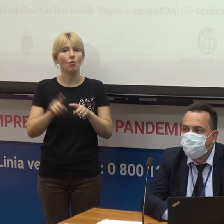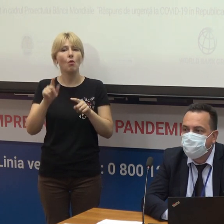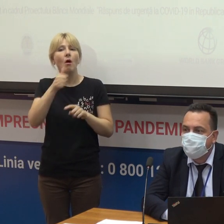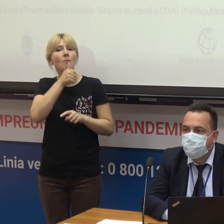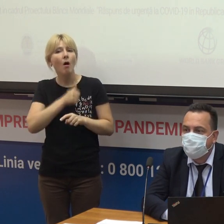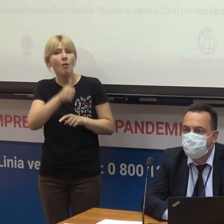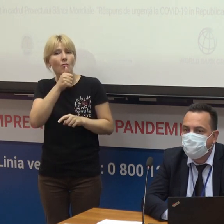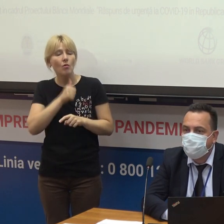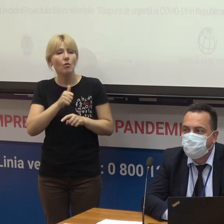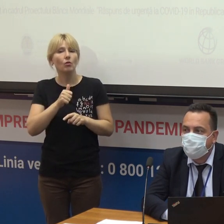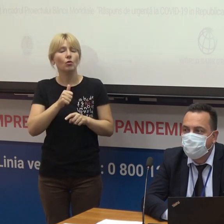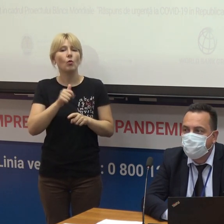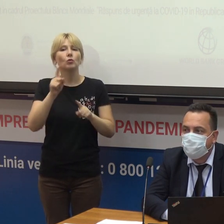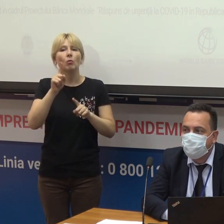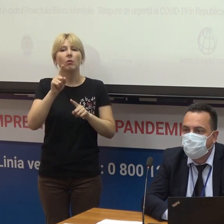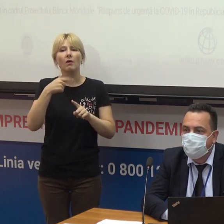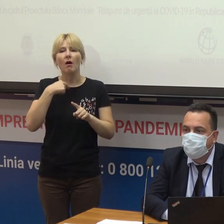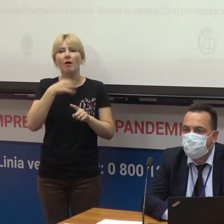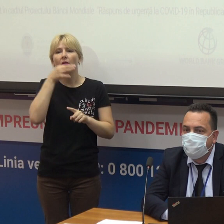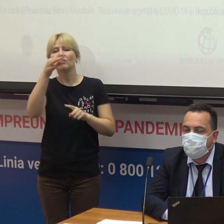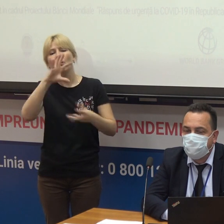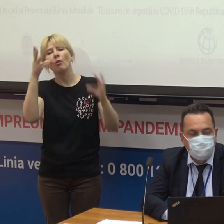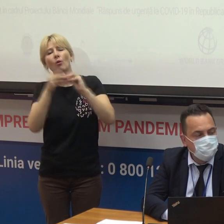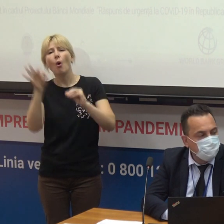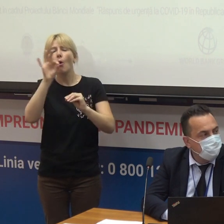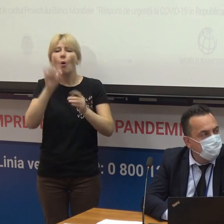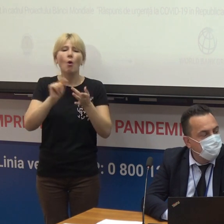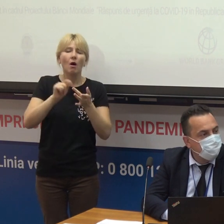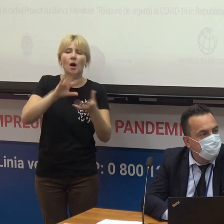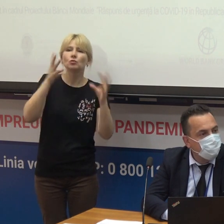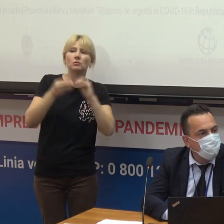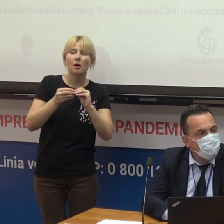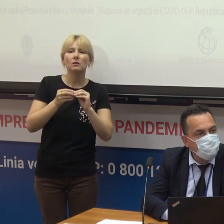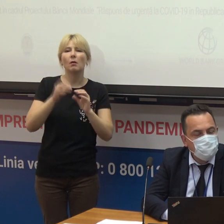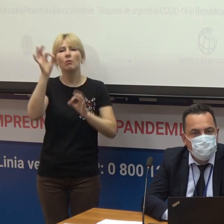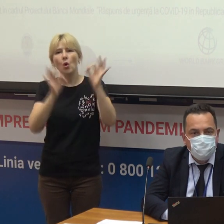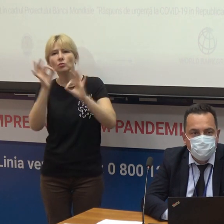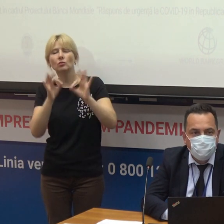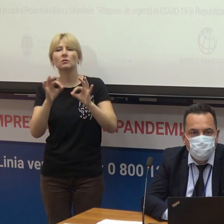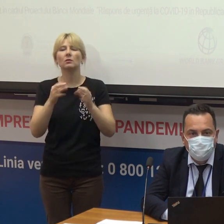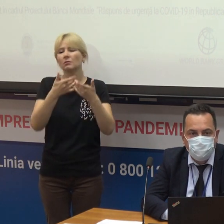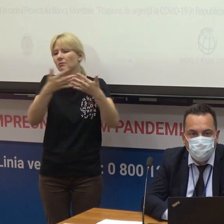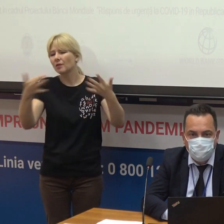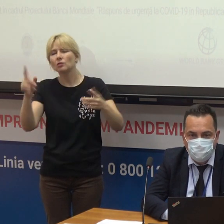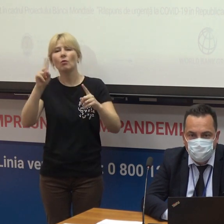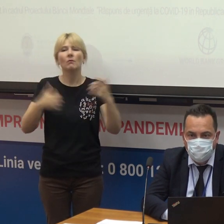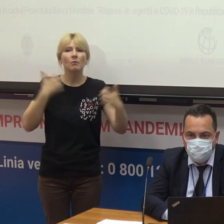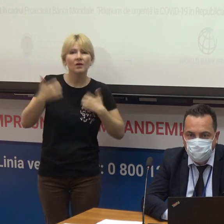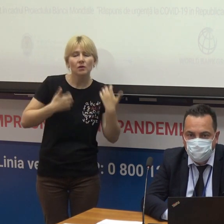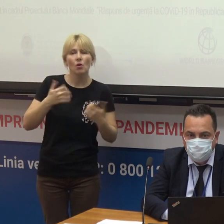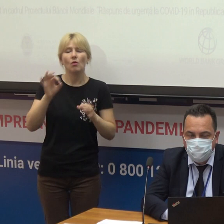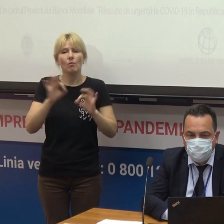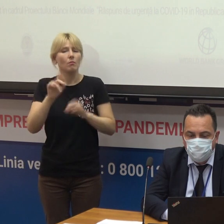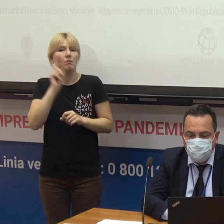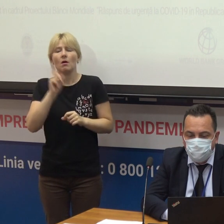încerca de a face un prognostic a acestor rezultate ce privește prevalența variantelor de îngrijorare,